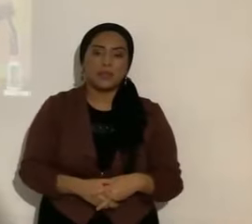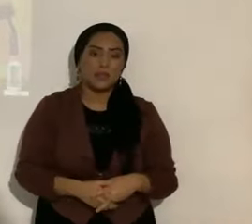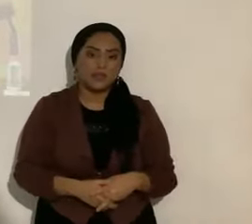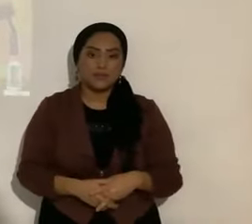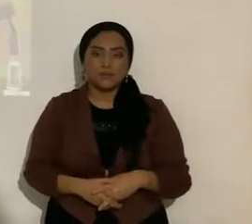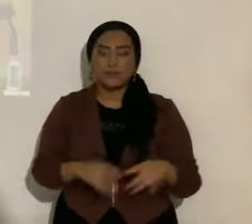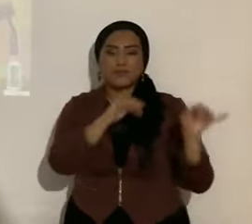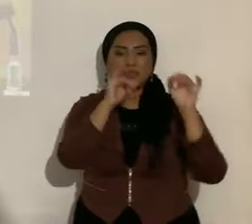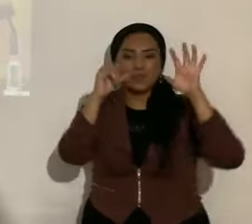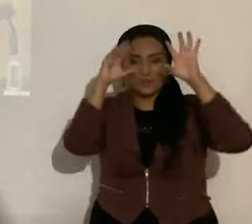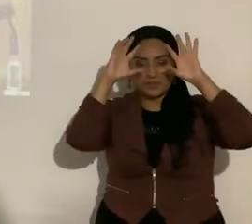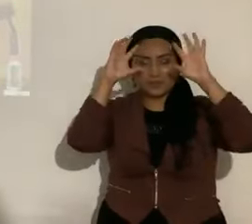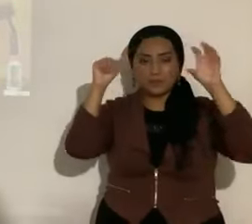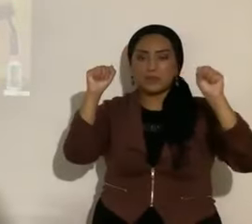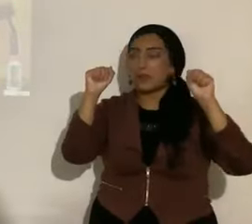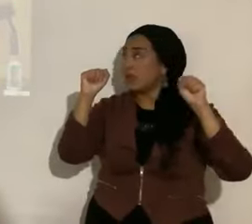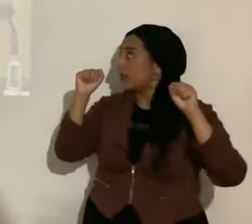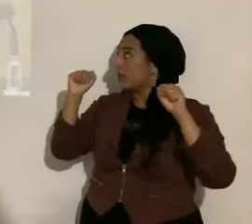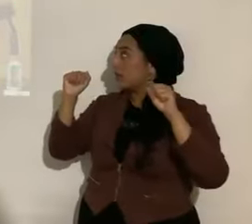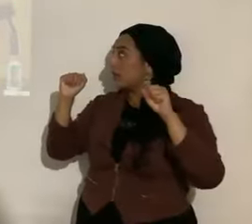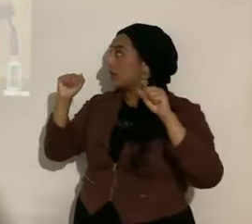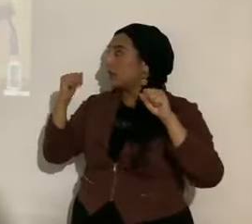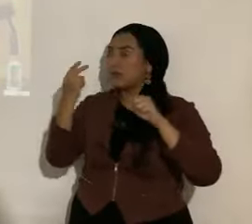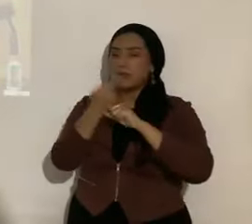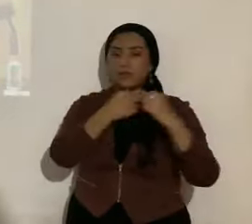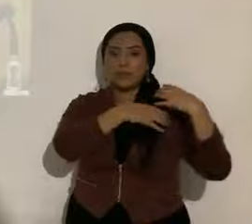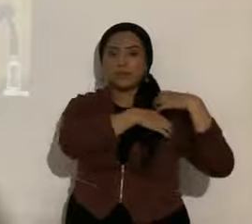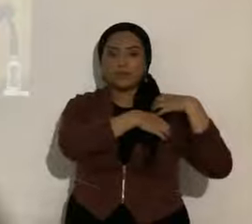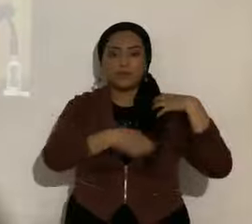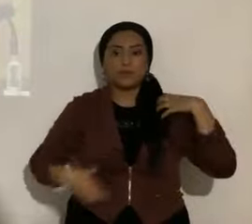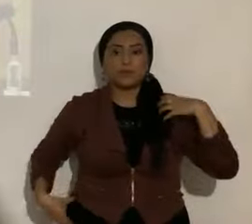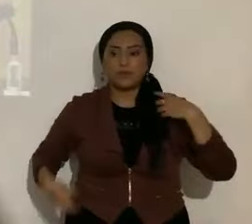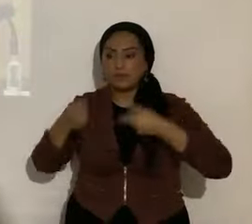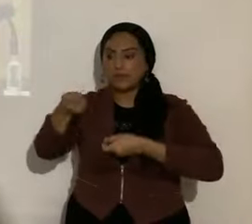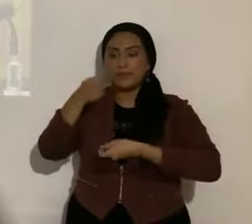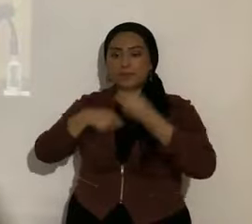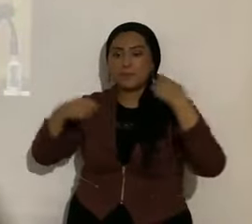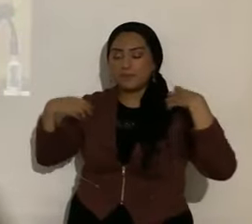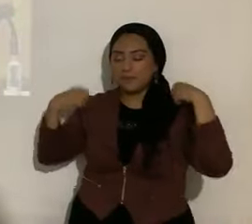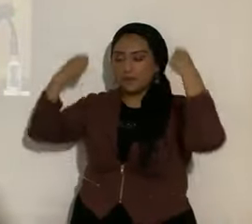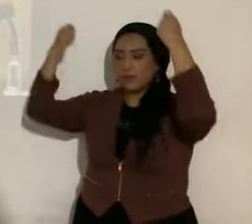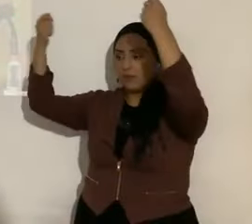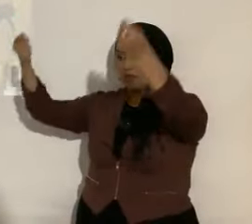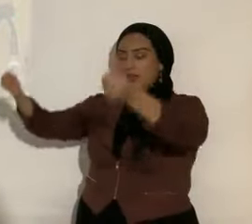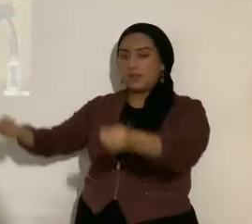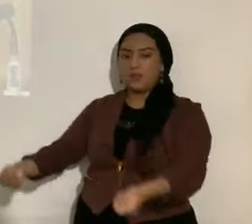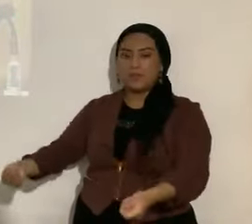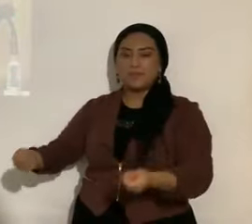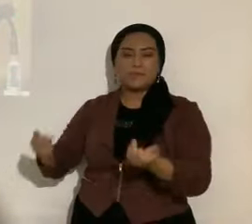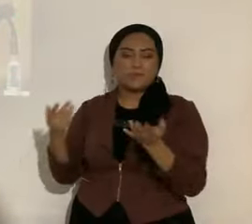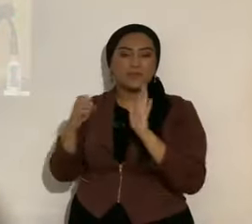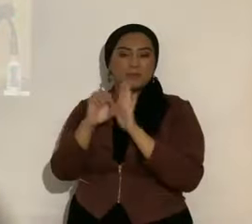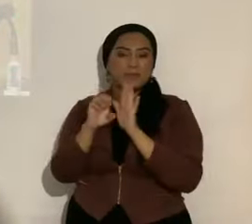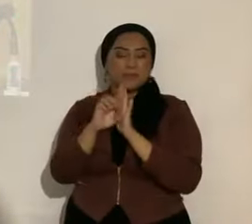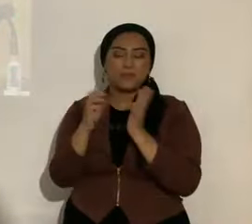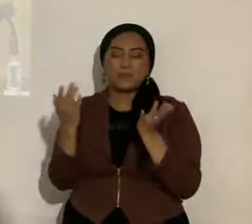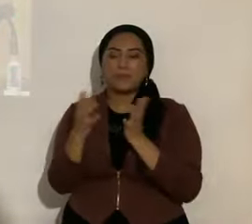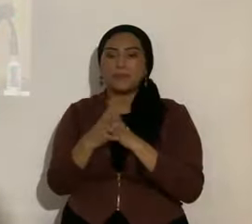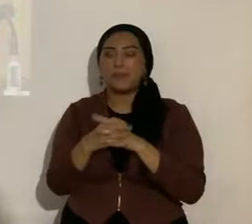como cuando los presidentes se ponen la banda presidencial. Perdóname un poco de locura por este